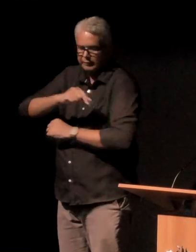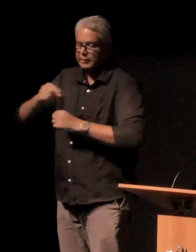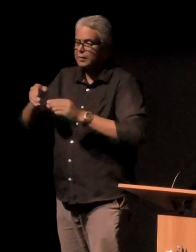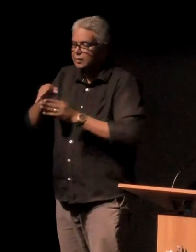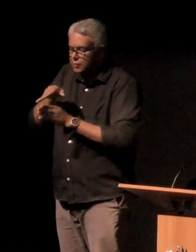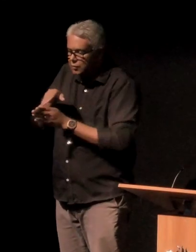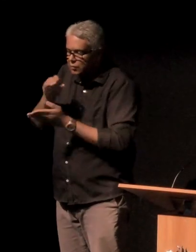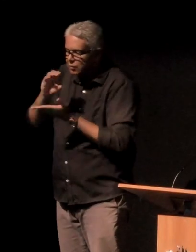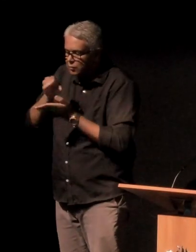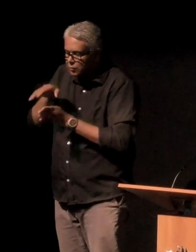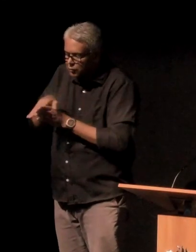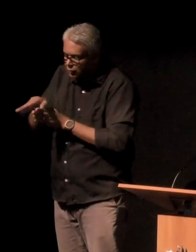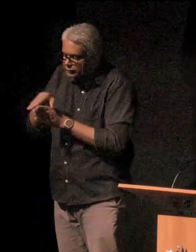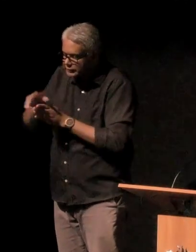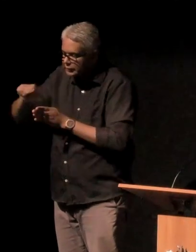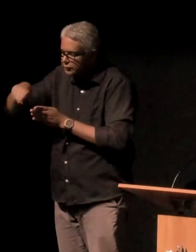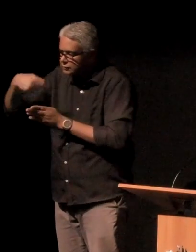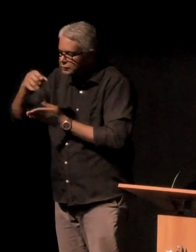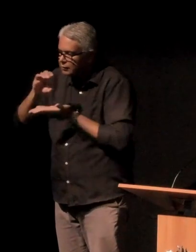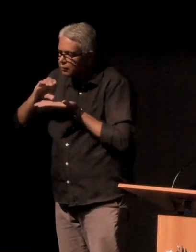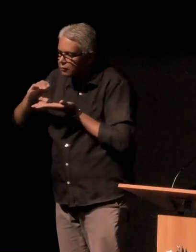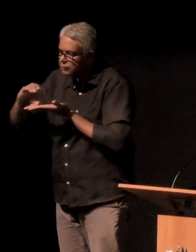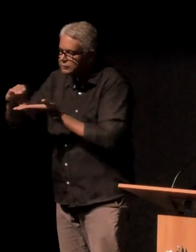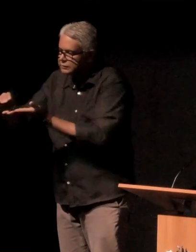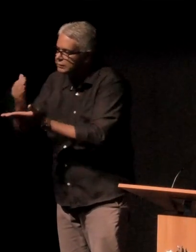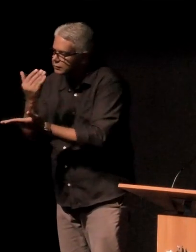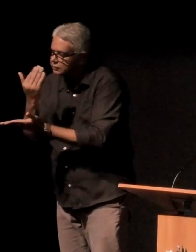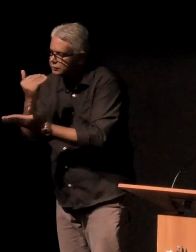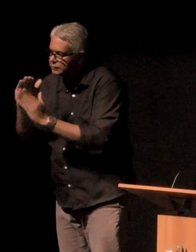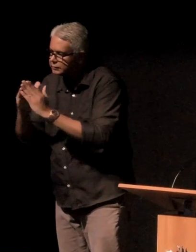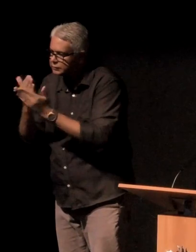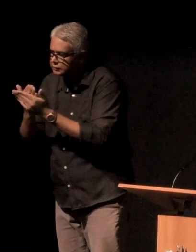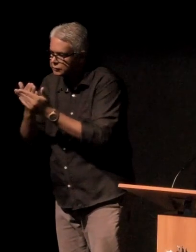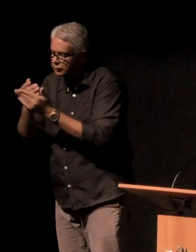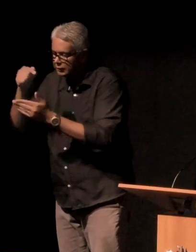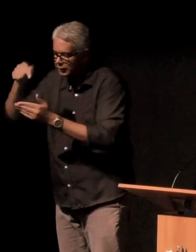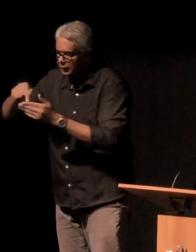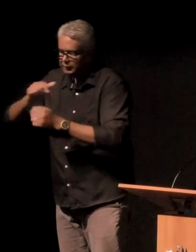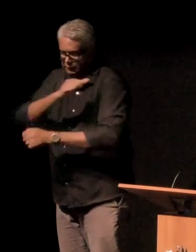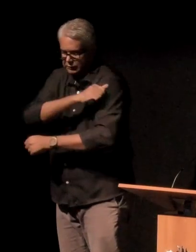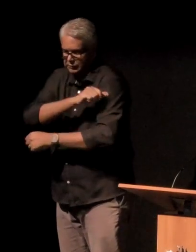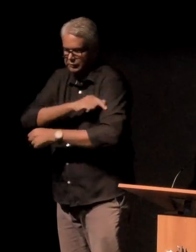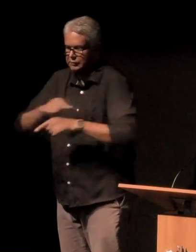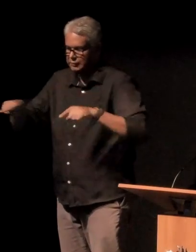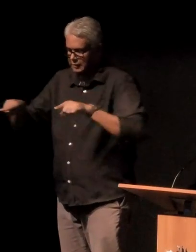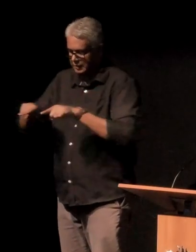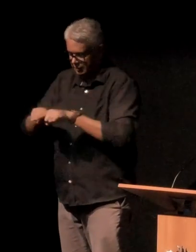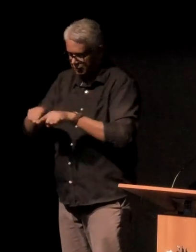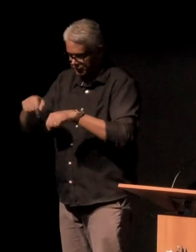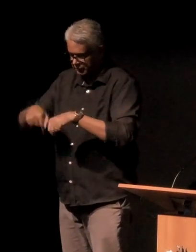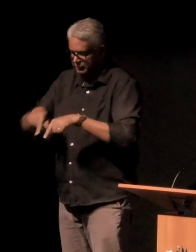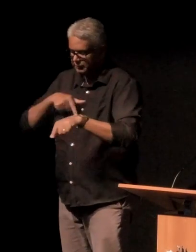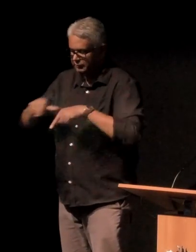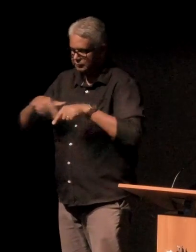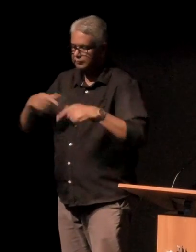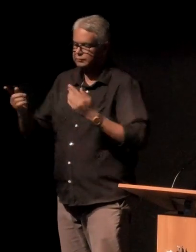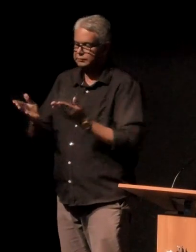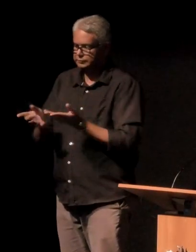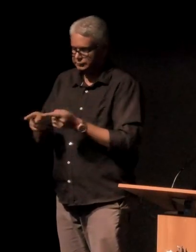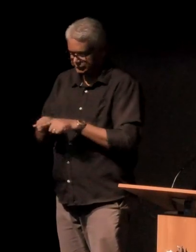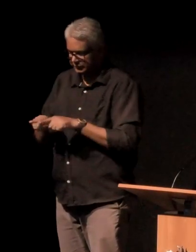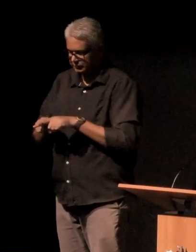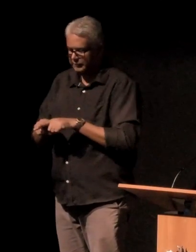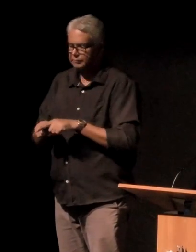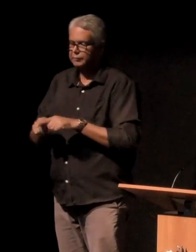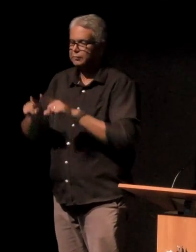o conselho de alimentação escolar da cidade do Rio de Janeiro a qual atualmente eu estou como membro suplente né pela